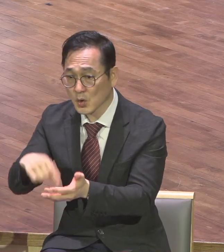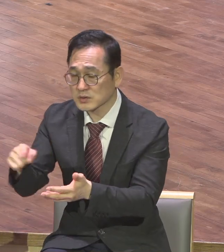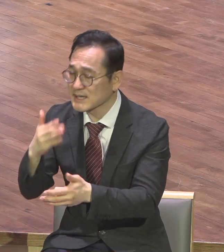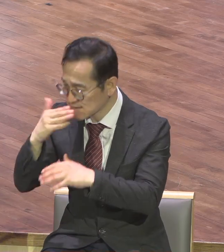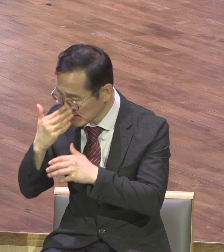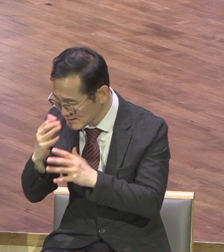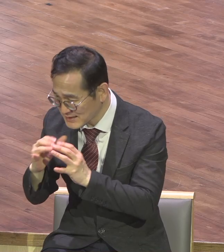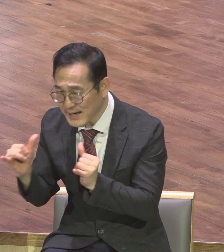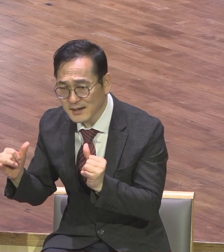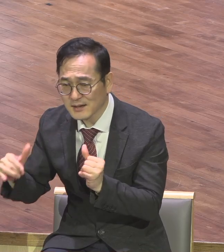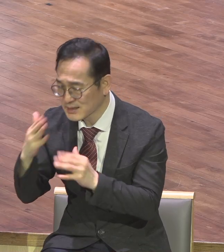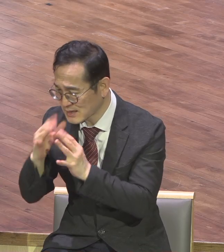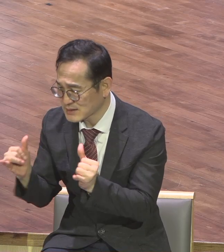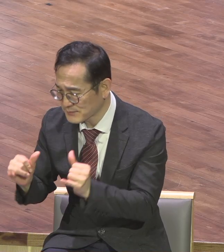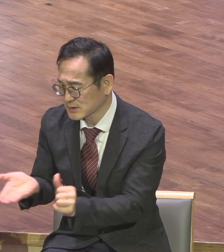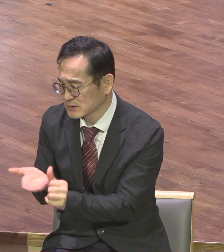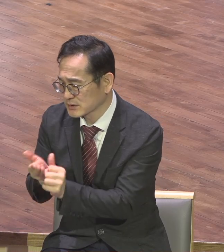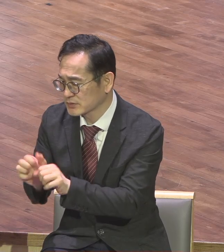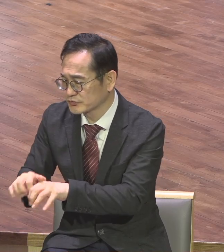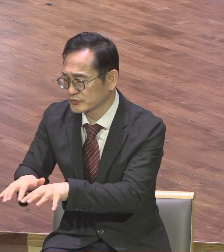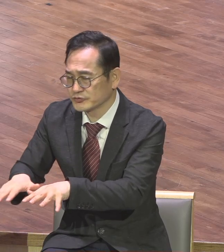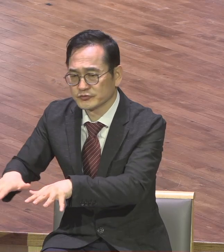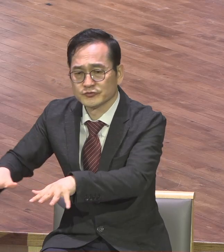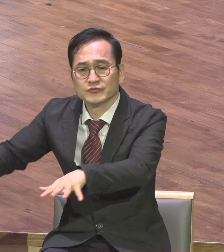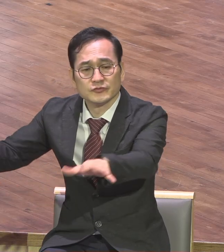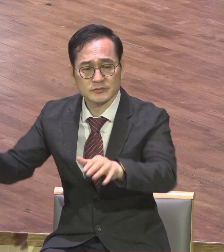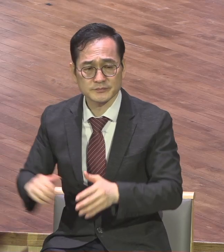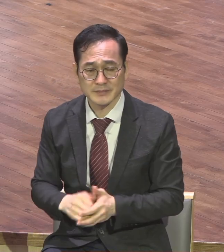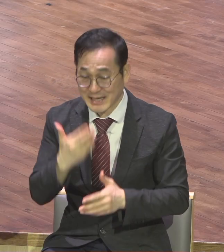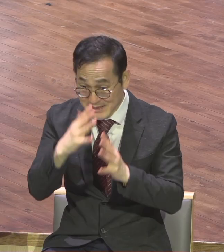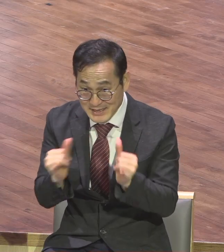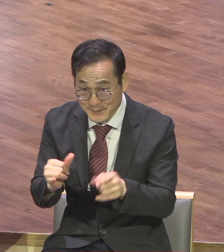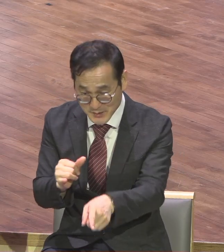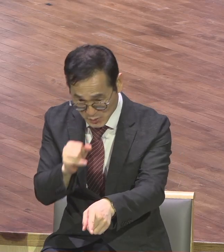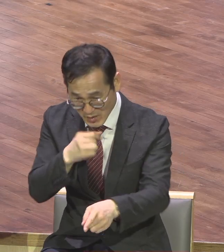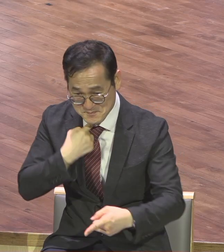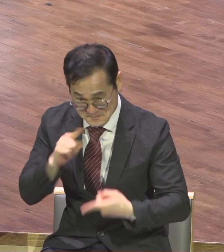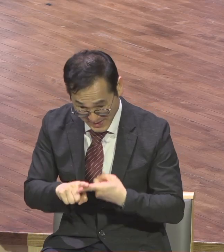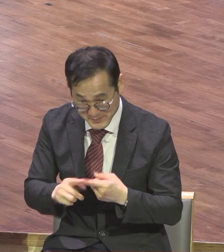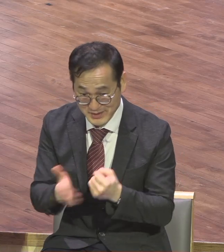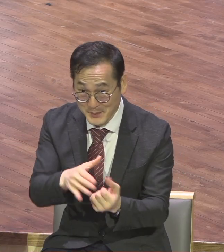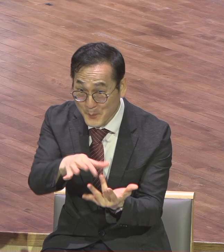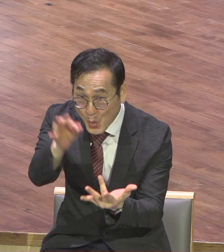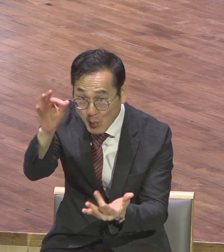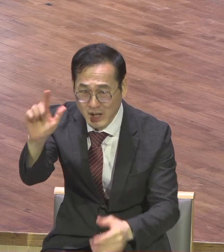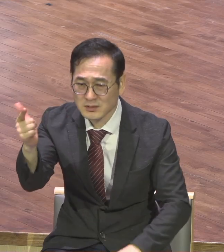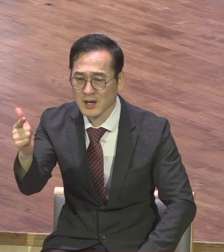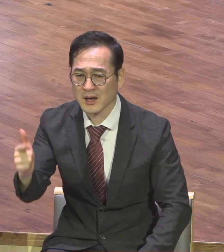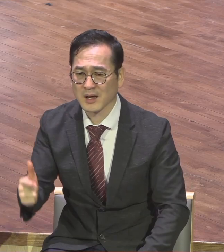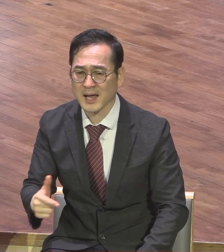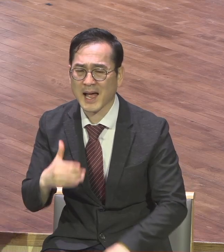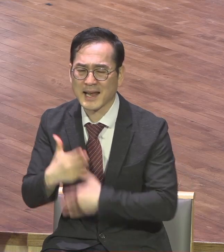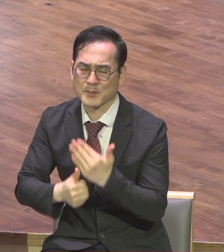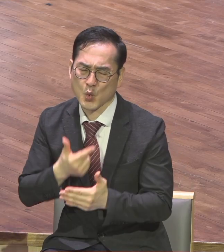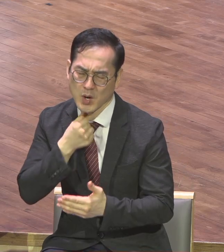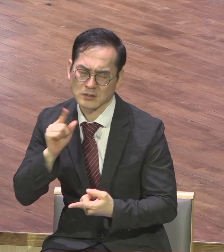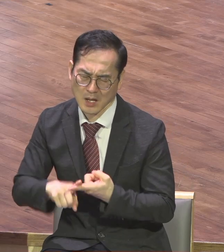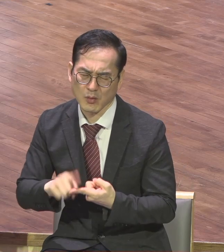이스라엘 백성이 잘나서 한 거 아니에요. 이스라엘 백성들이 착해서 그런 게 아니에요. 막 그냥 하나님이 일방적으로